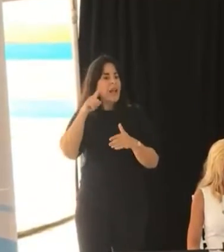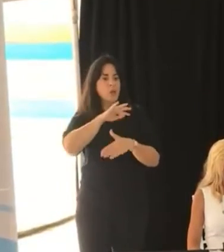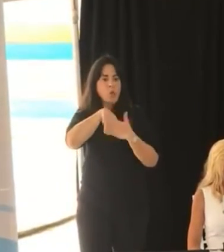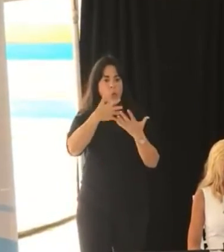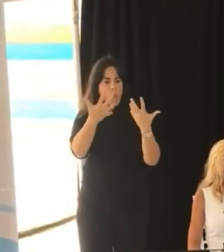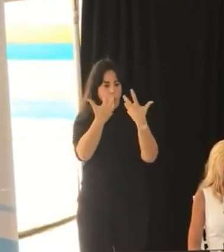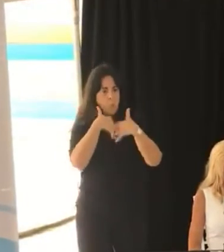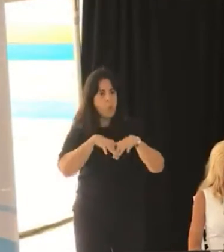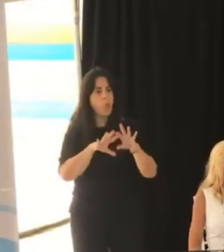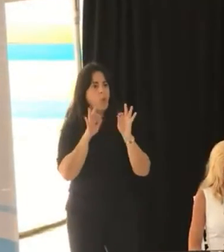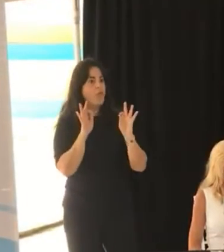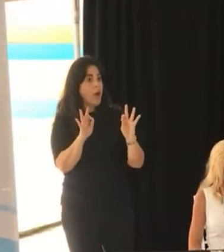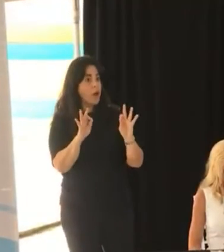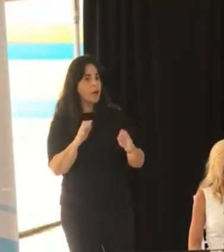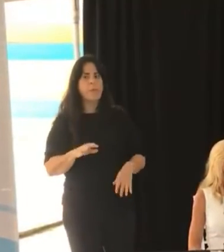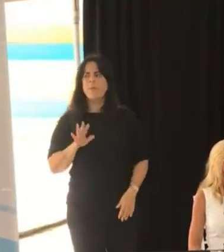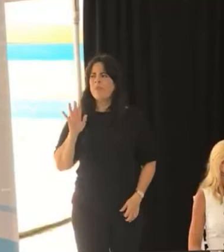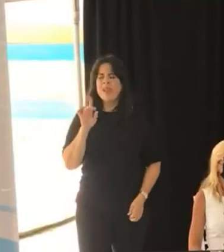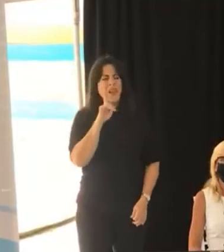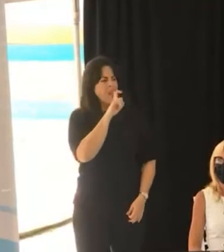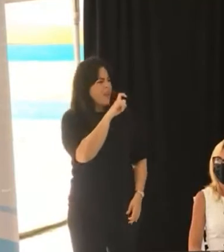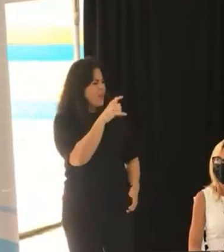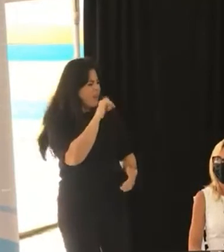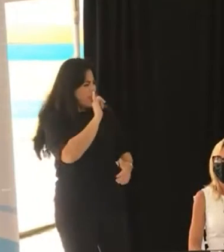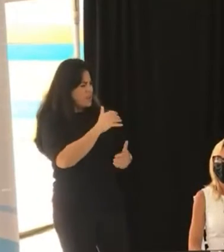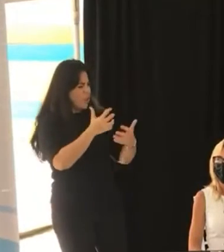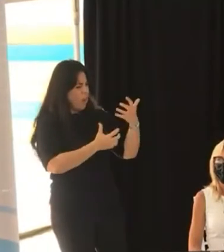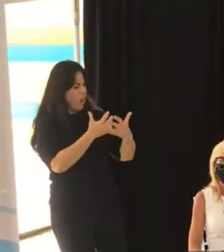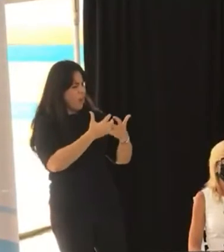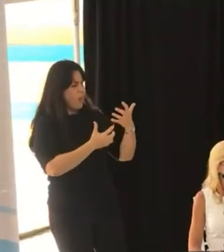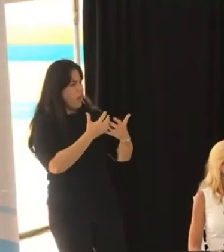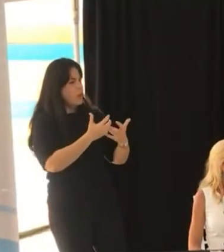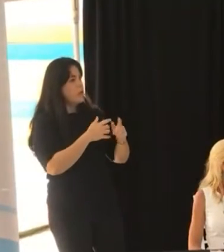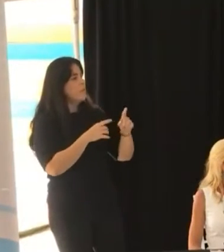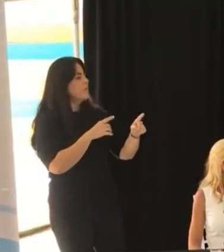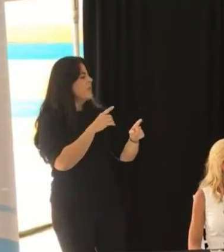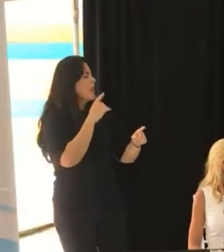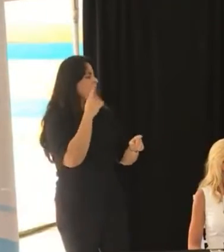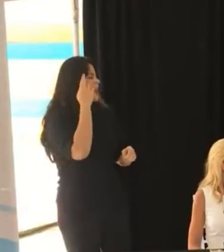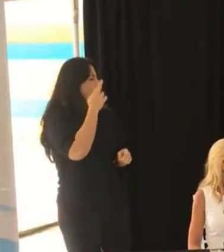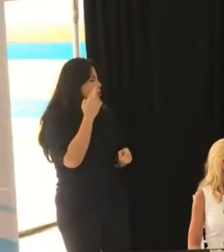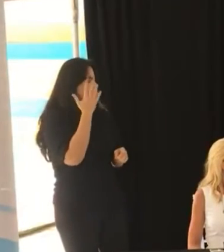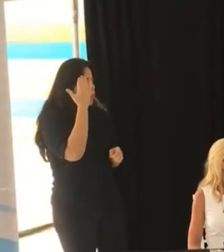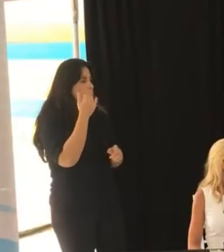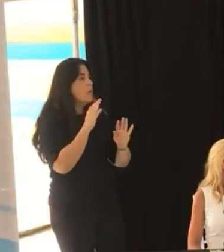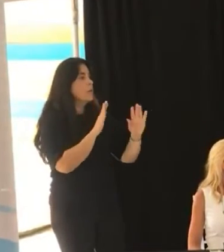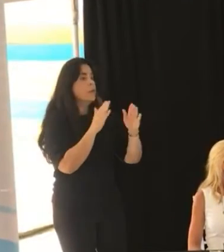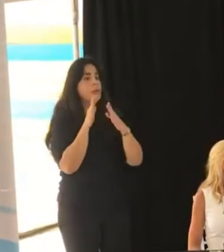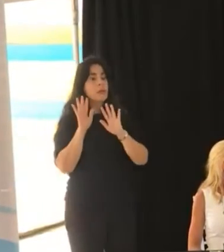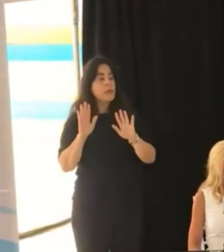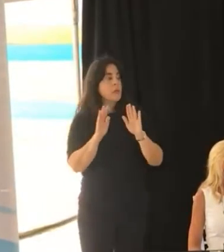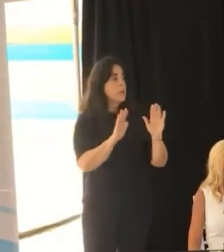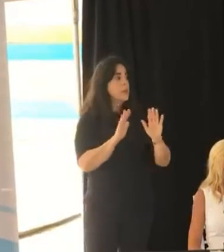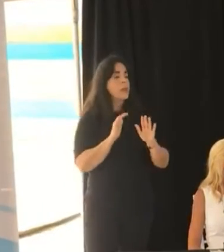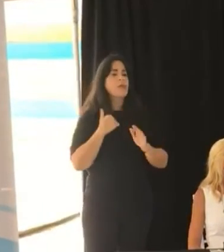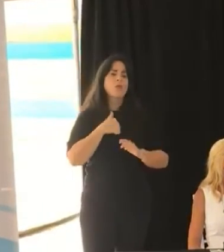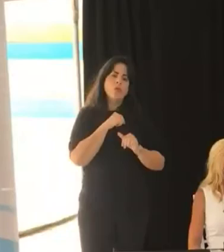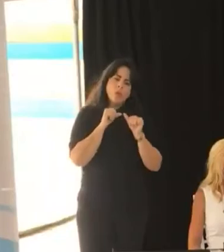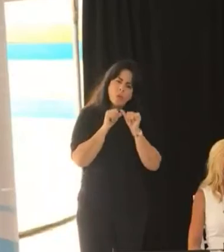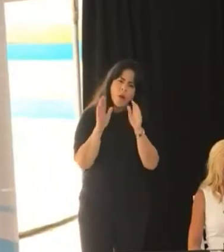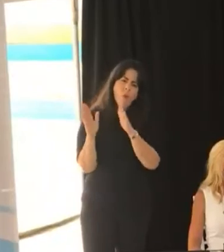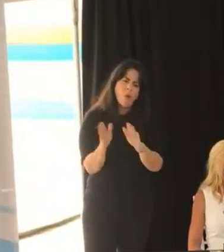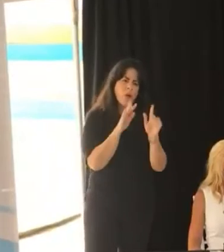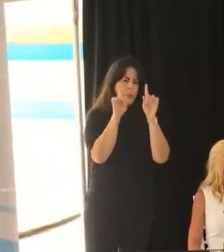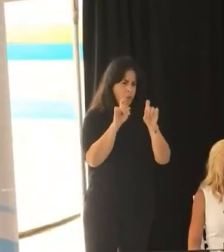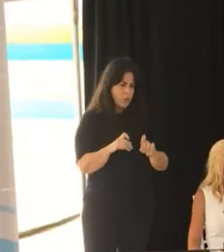vacunas. Sobre el tema del descuadre. Disculpe, secretario. No, compañero, vamos a continuar con el orden de